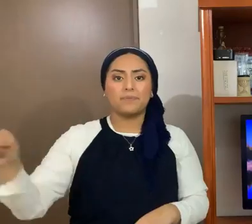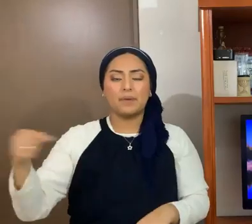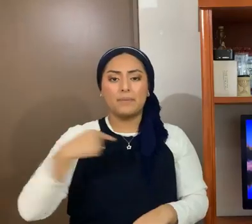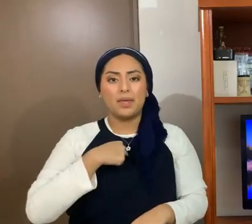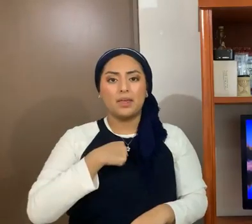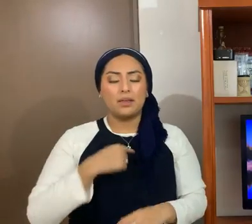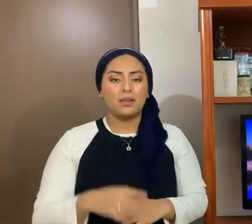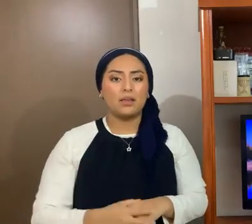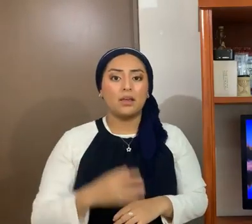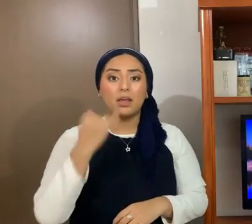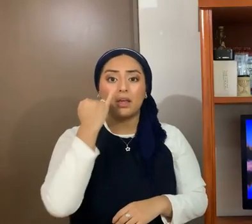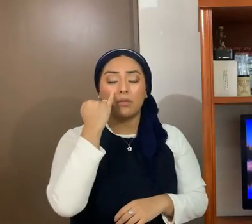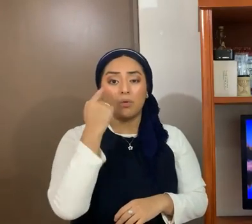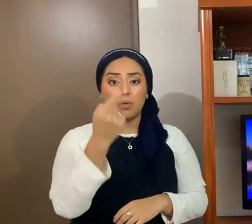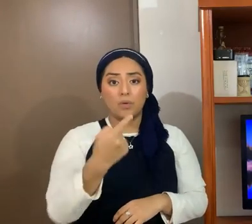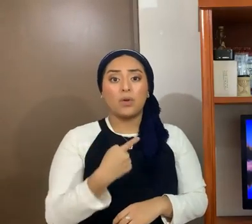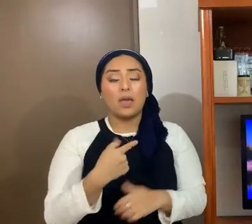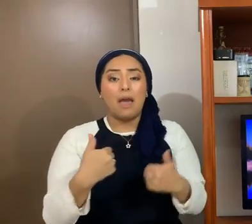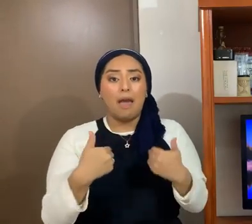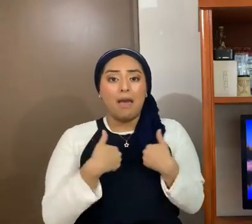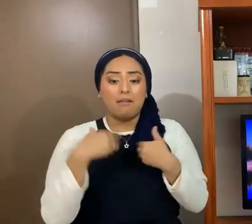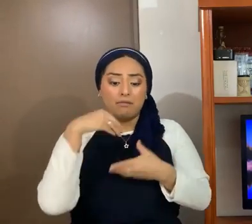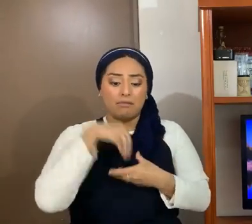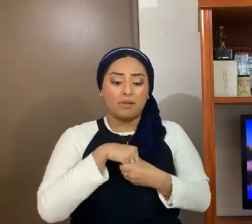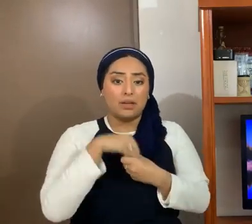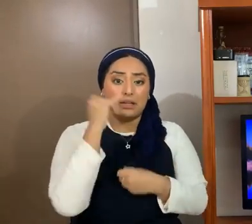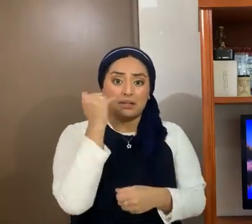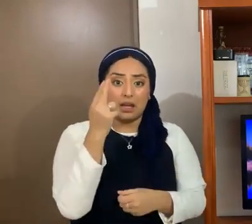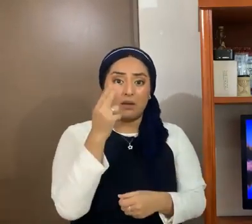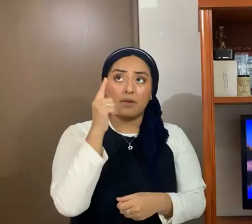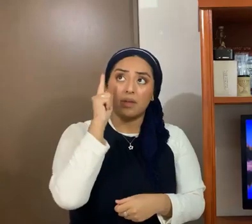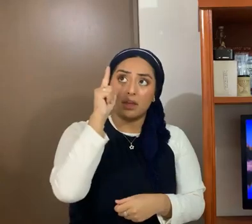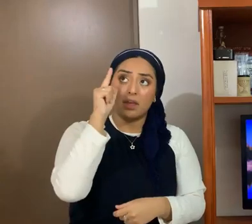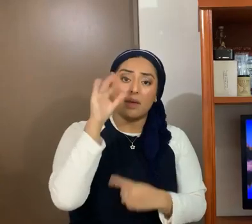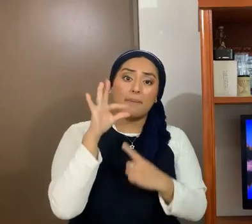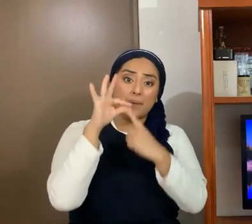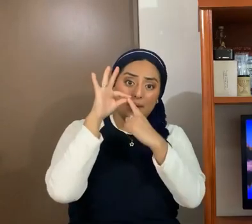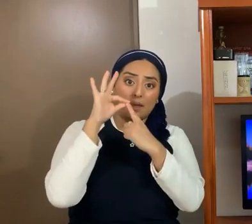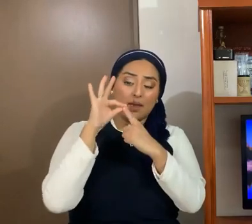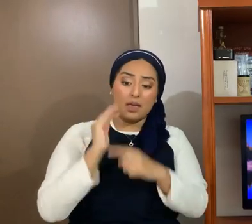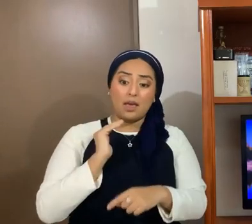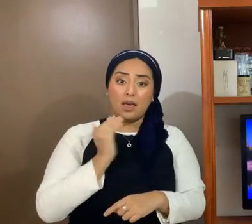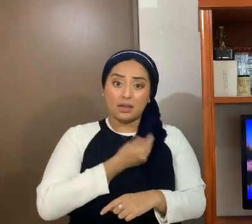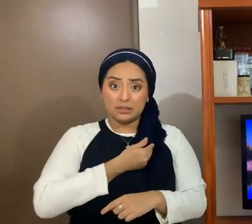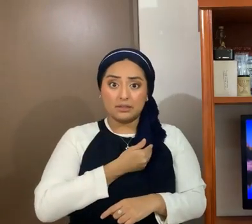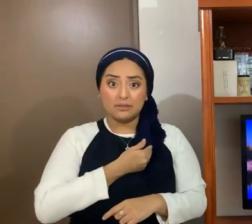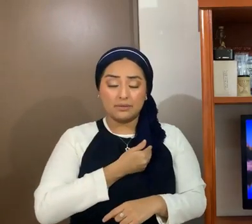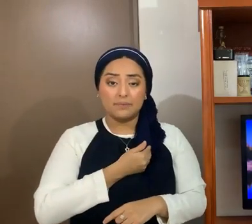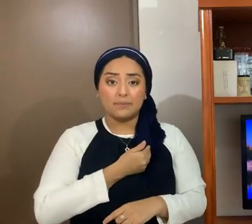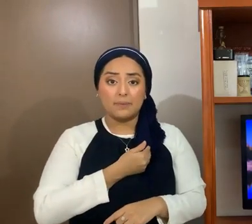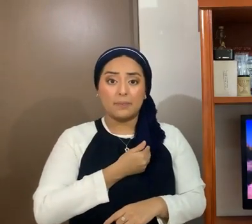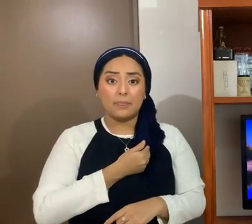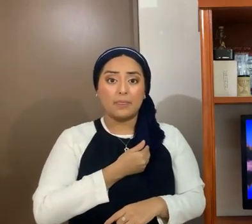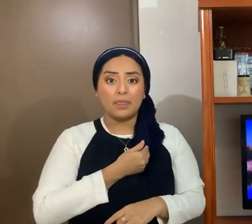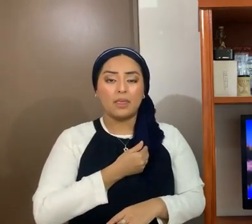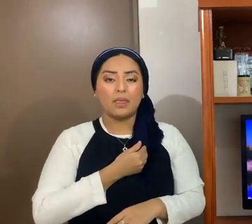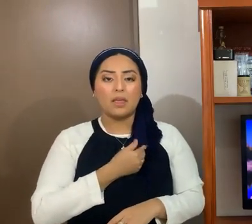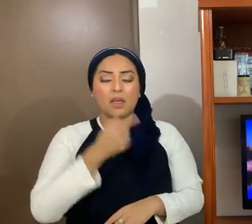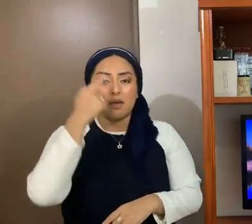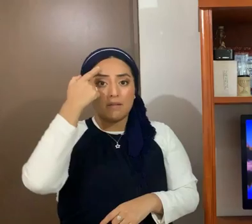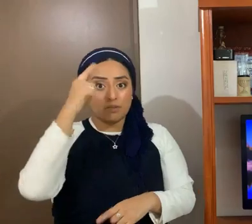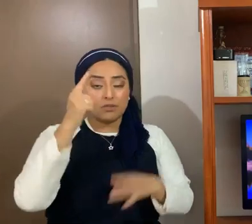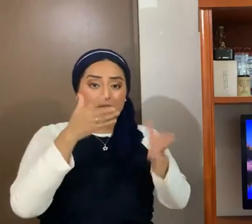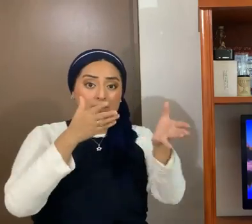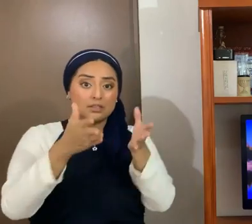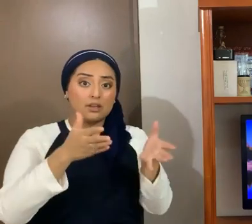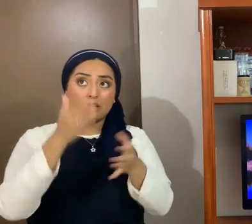fortalezcámonos. Si tenemos a Yahweh y Él nos ha escogido, como en este caso el profeta Jeremías, como una columna para